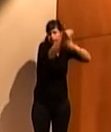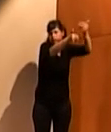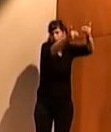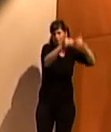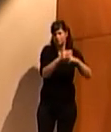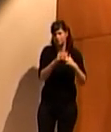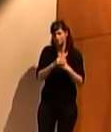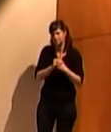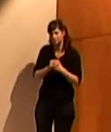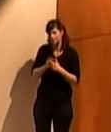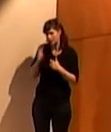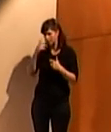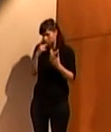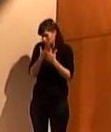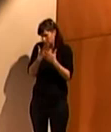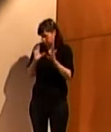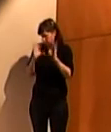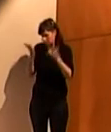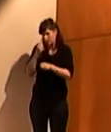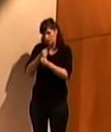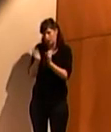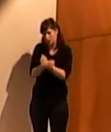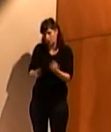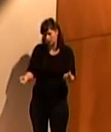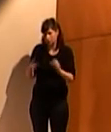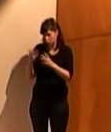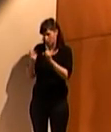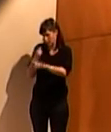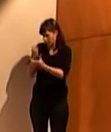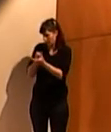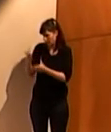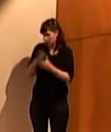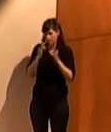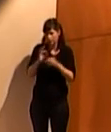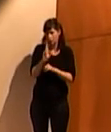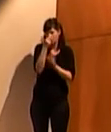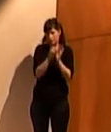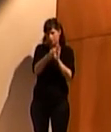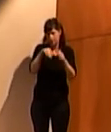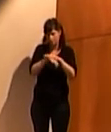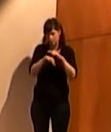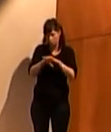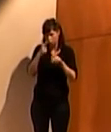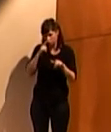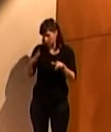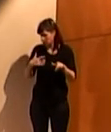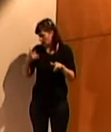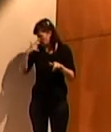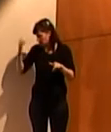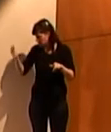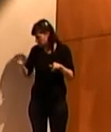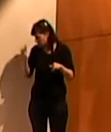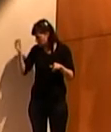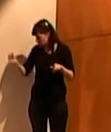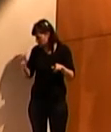moment. Et sachez que pour la troisième ligne, on est vraiment sensibilisé sur ce concept. Pas sur toutes